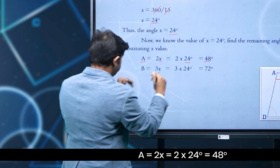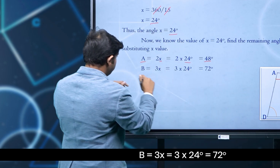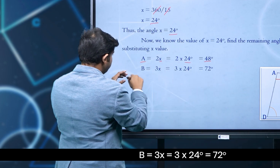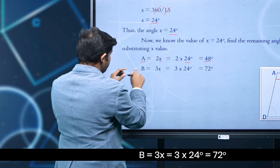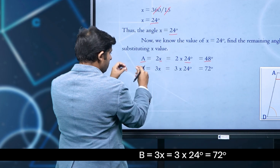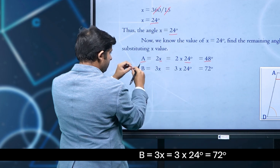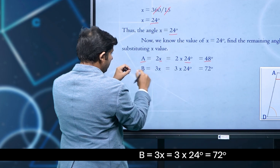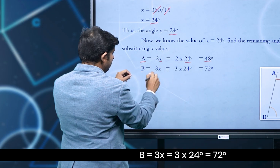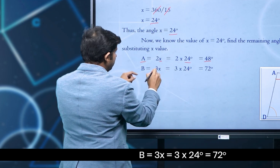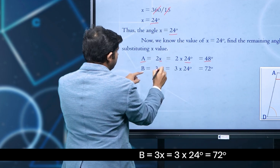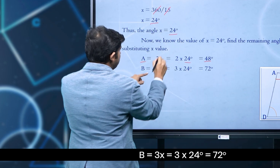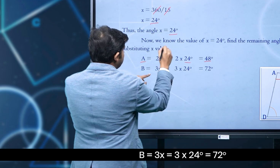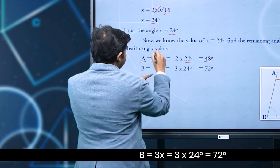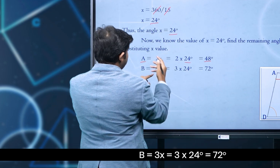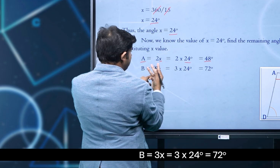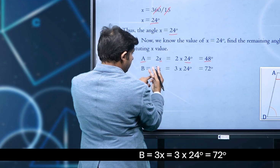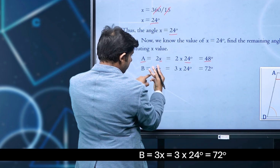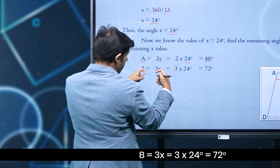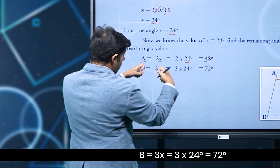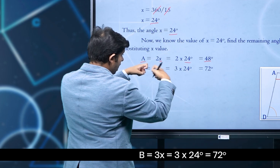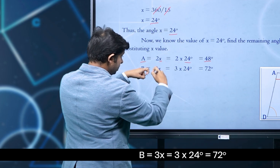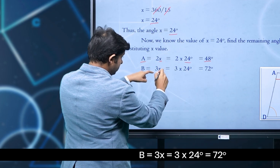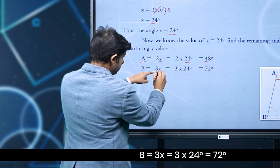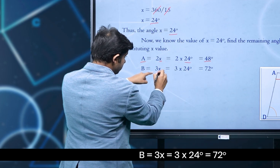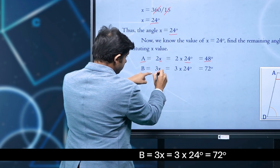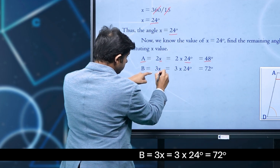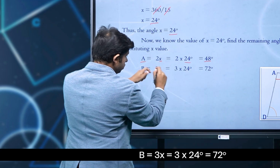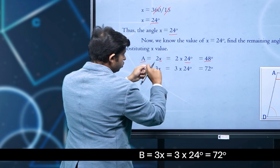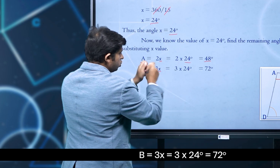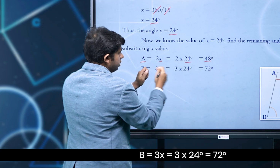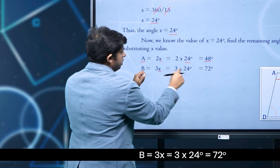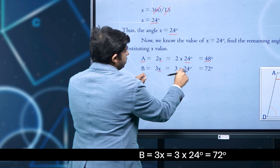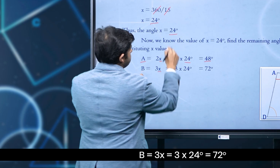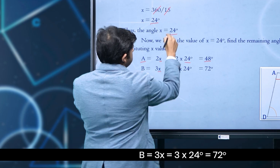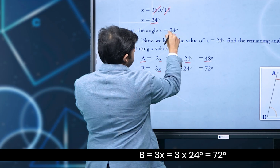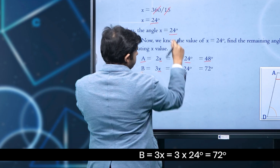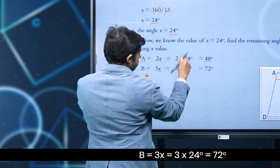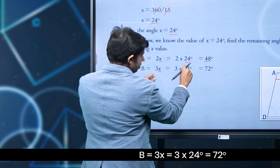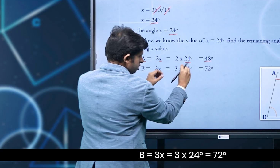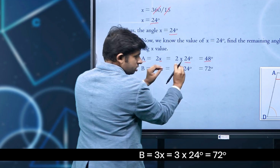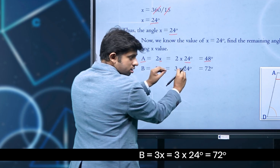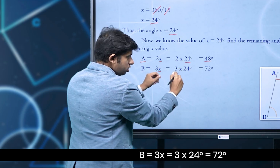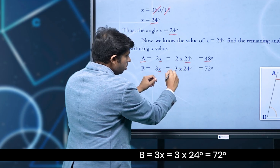B is equals to 3x is equals to 3x into 24 degrees is equals to 70 degrees.